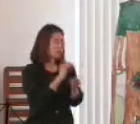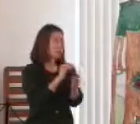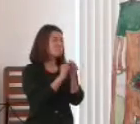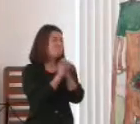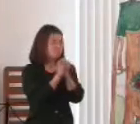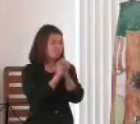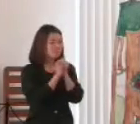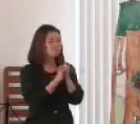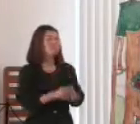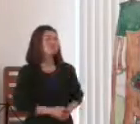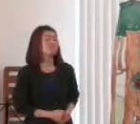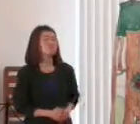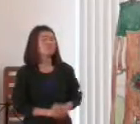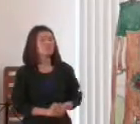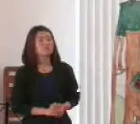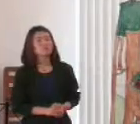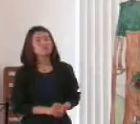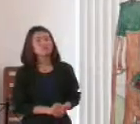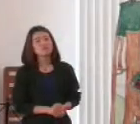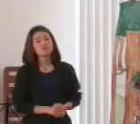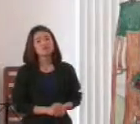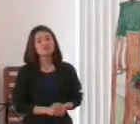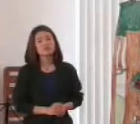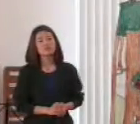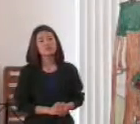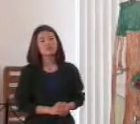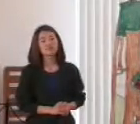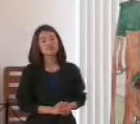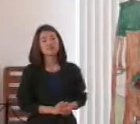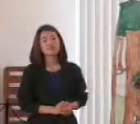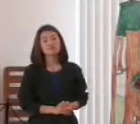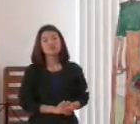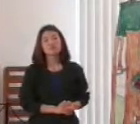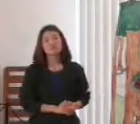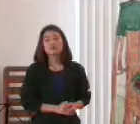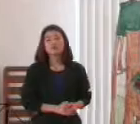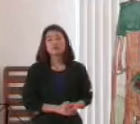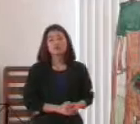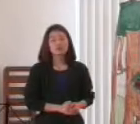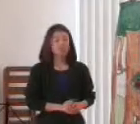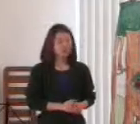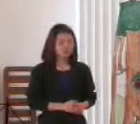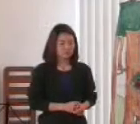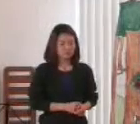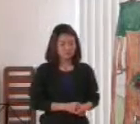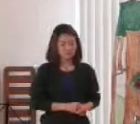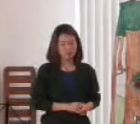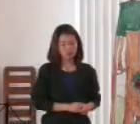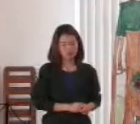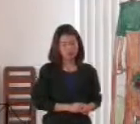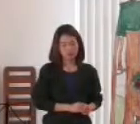ってね、火事に遭われた方さぞ大変だろうなと思っているわけですけれども、